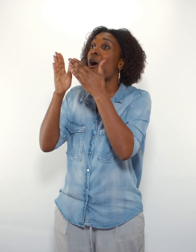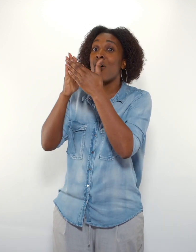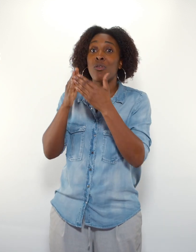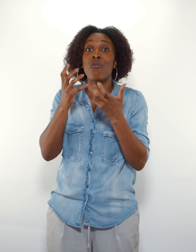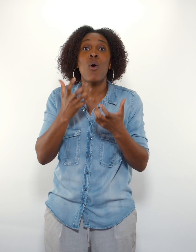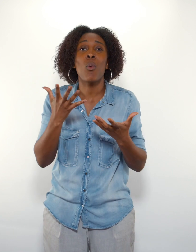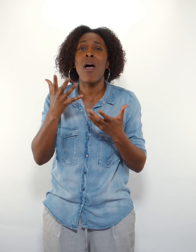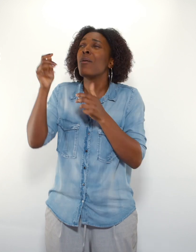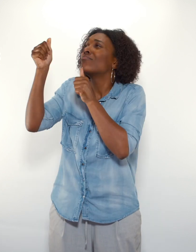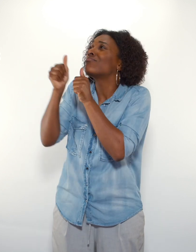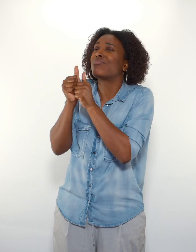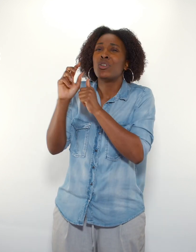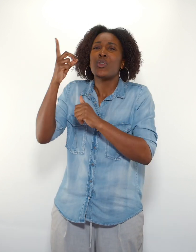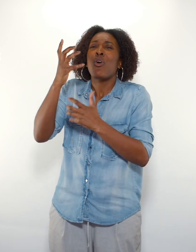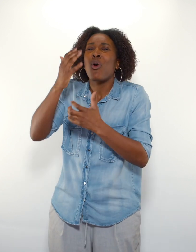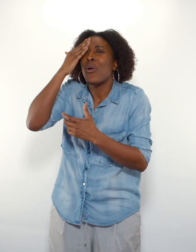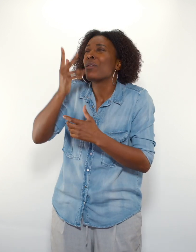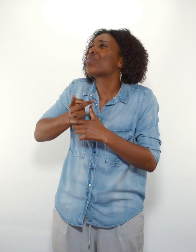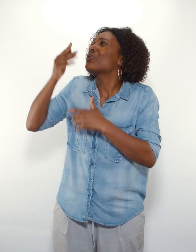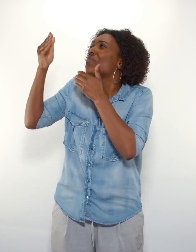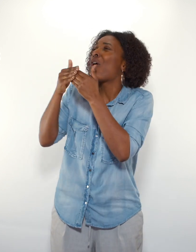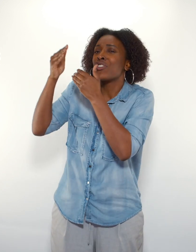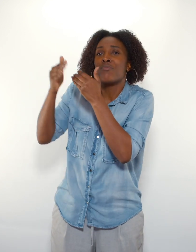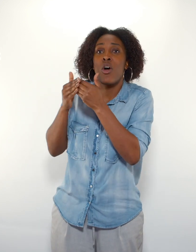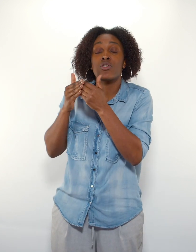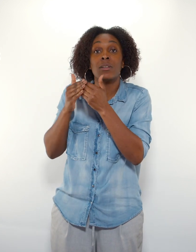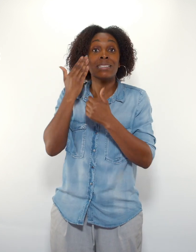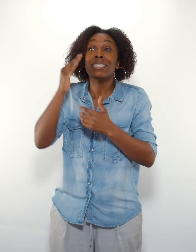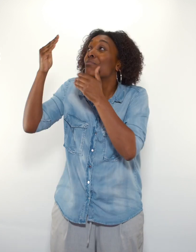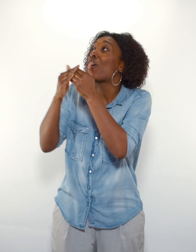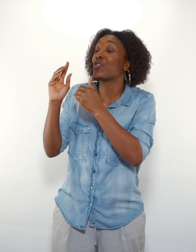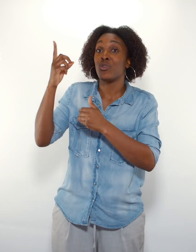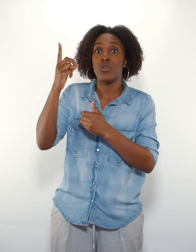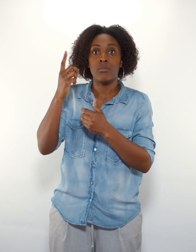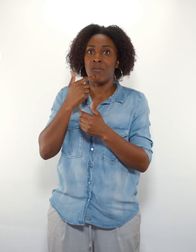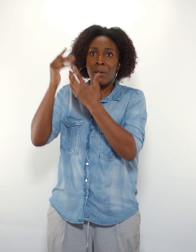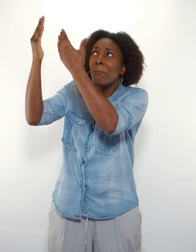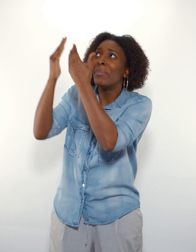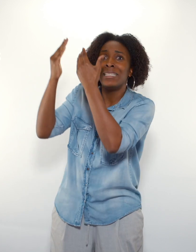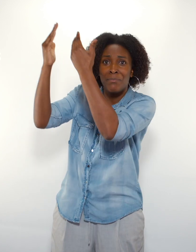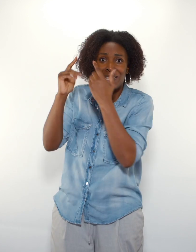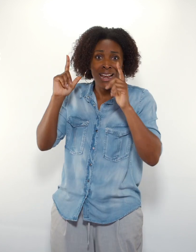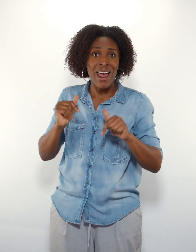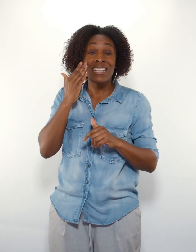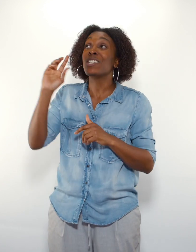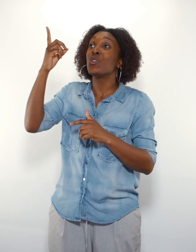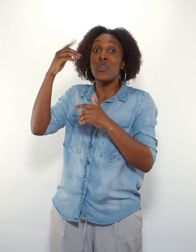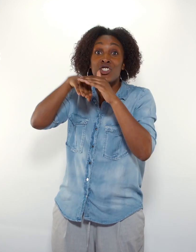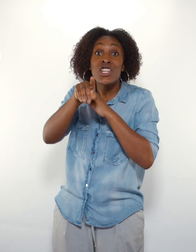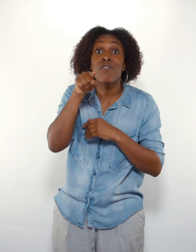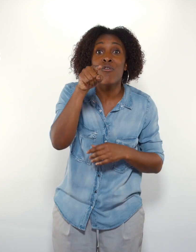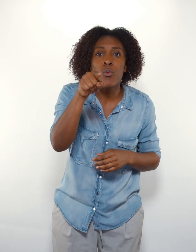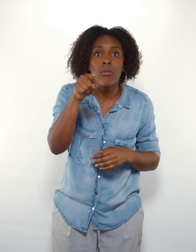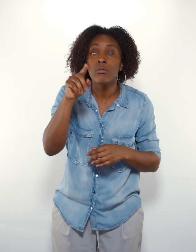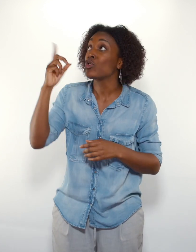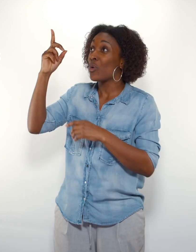Dieu, d'être plus près de lui. Parce qu'être plus près de Dieu, c'est d'être plus près de toutes les bénédictions aussi. Si Dieu vient chez vous aujourd'hui,